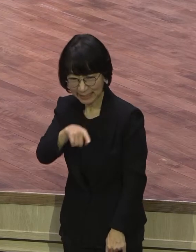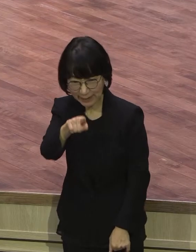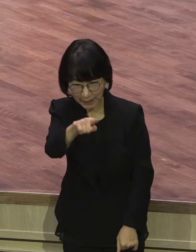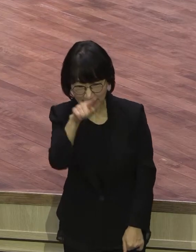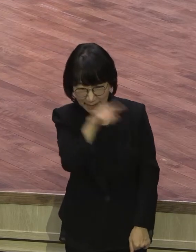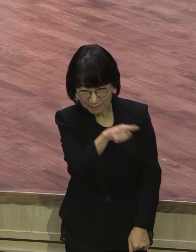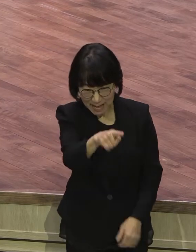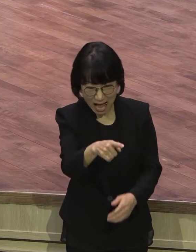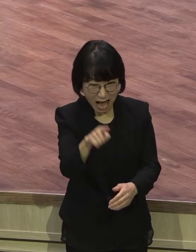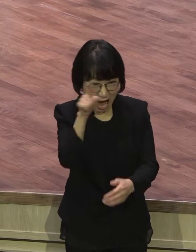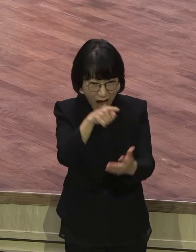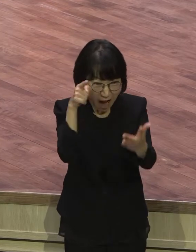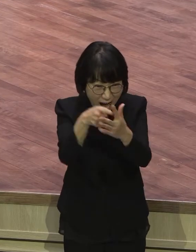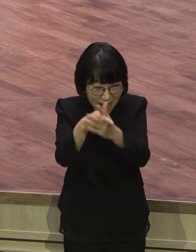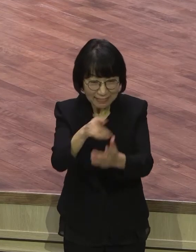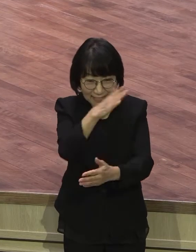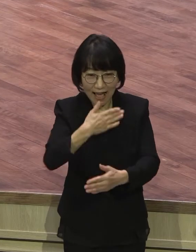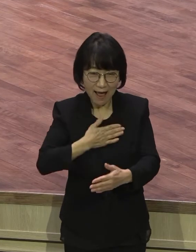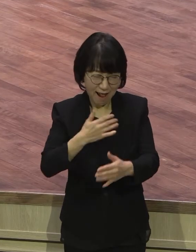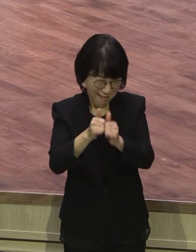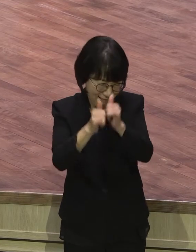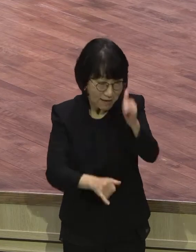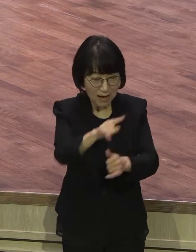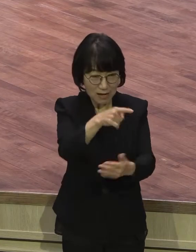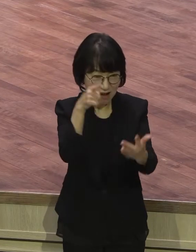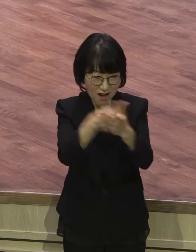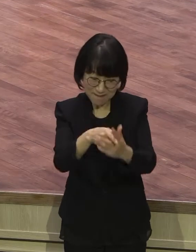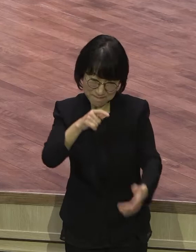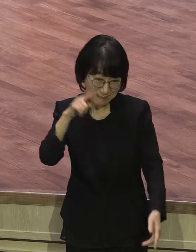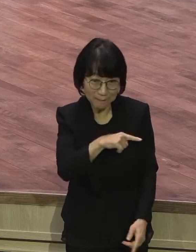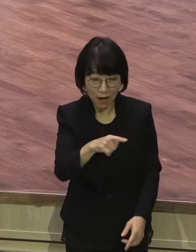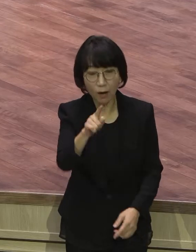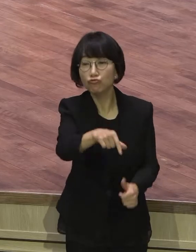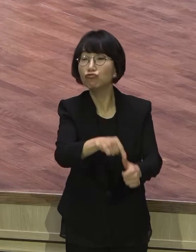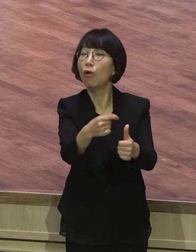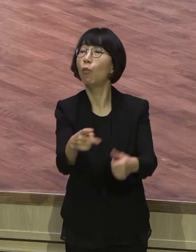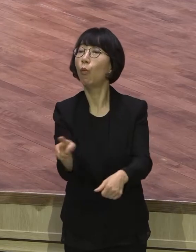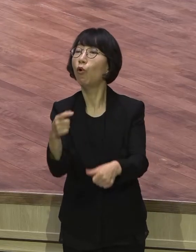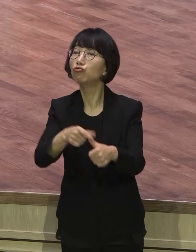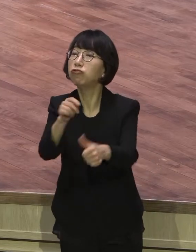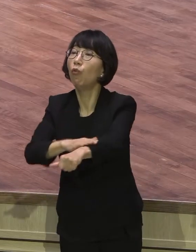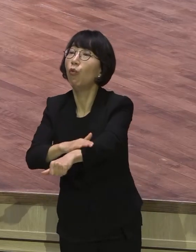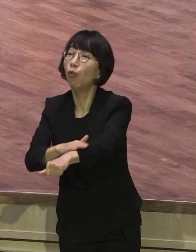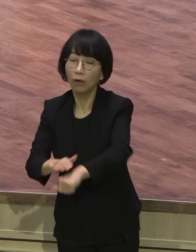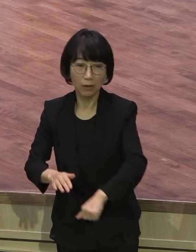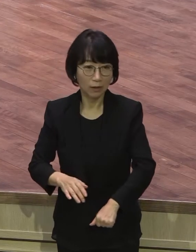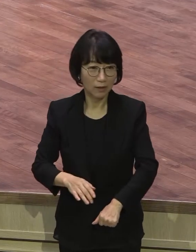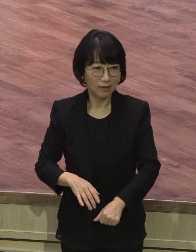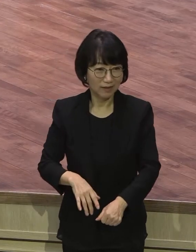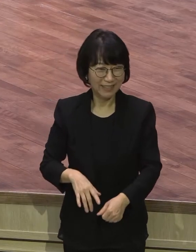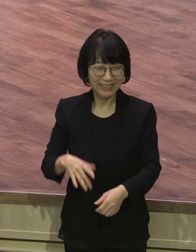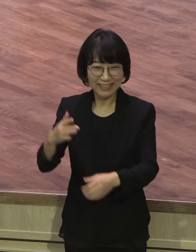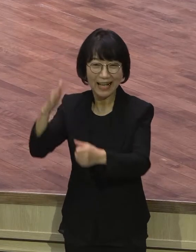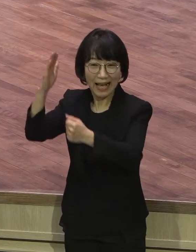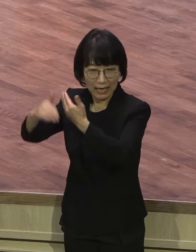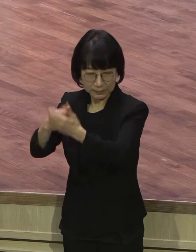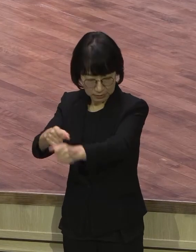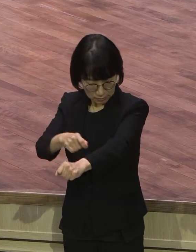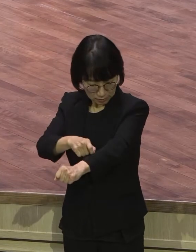나보다 훨씬 더 죄를 더 지었는데 어떻게 저 사람 구원받을 수 있냐고. 특별사면이야. 특별사면.